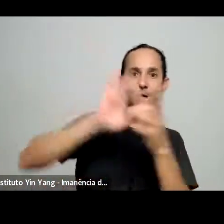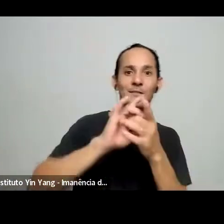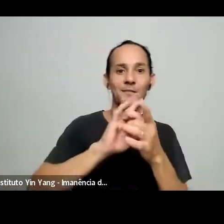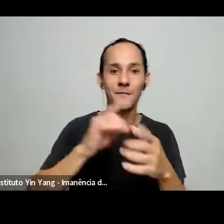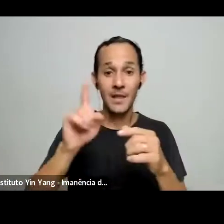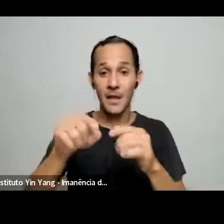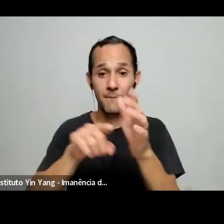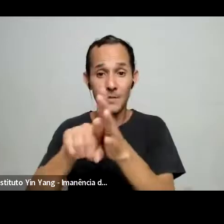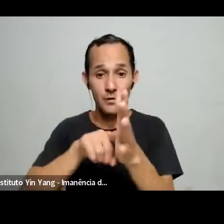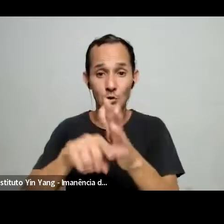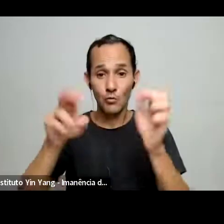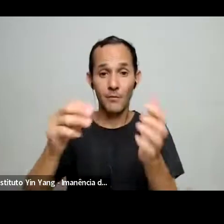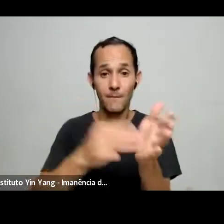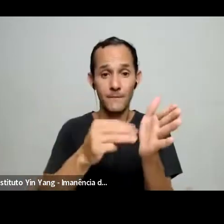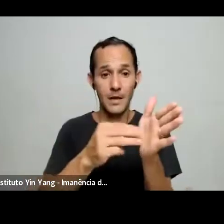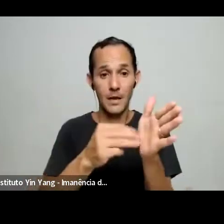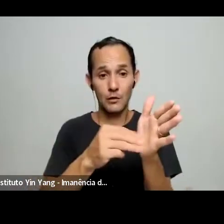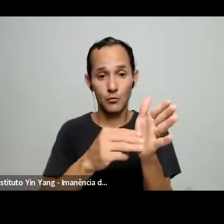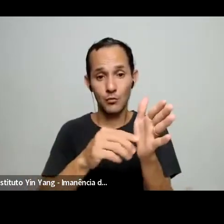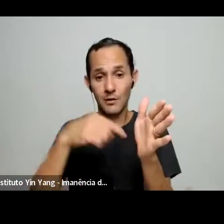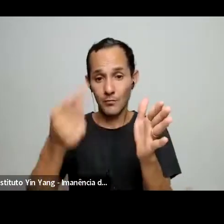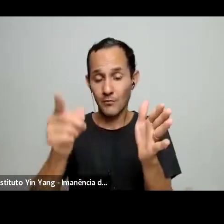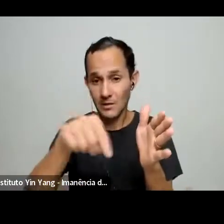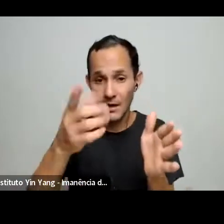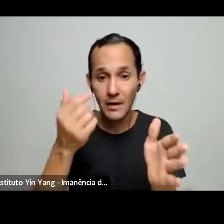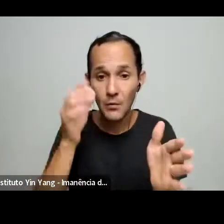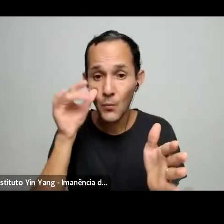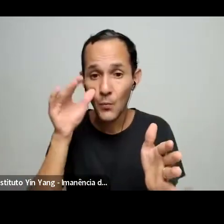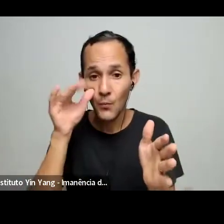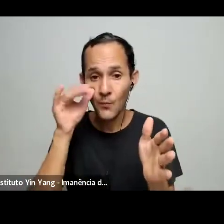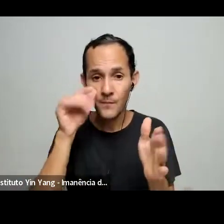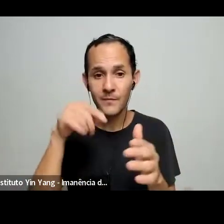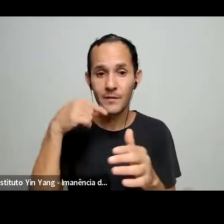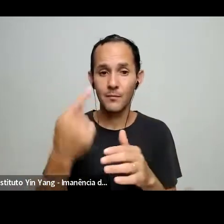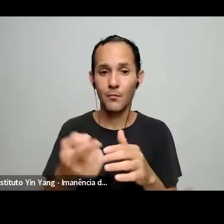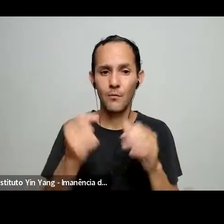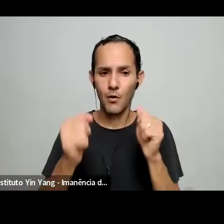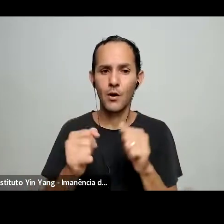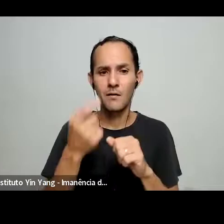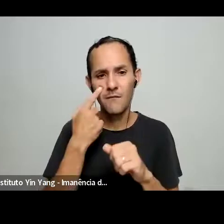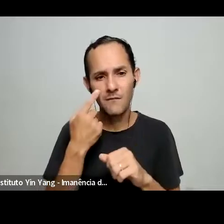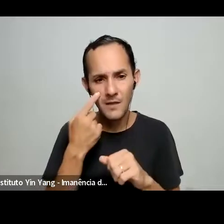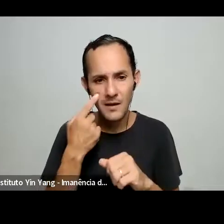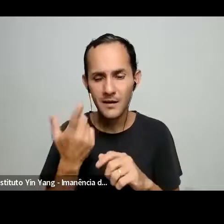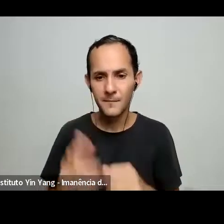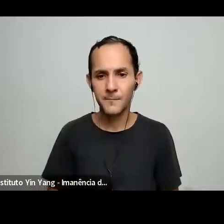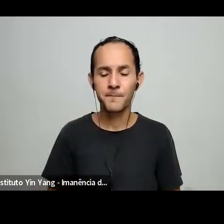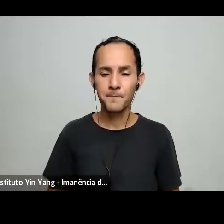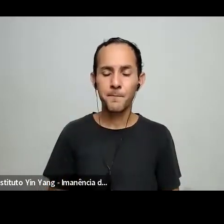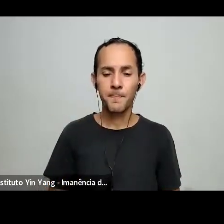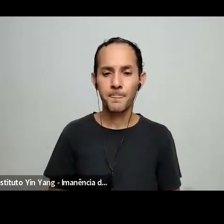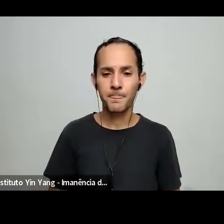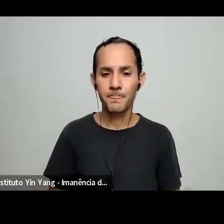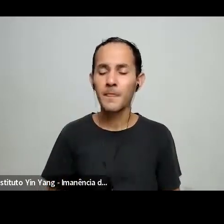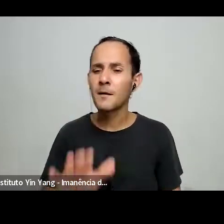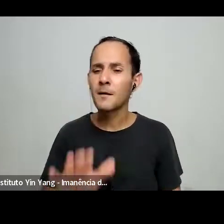que eu falei sobre métodos. Depois, quem quiser, ela está disponível na literatura, enfim, vocês podem acessar.